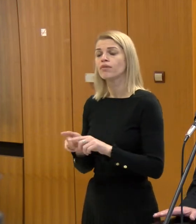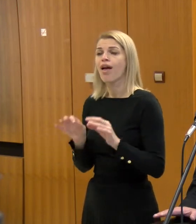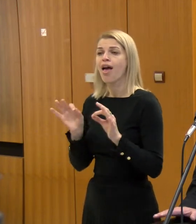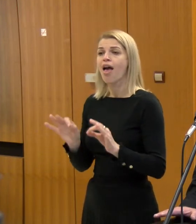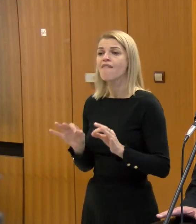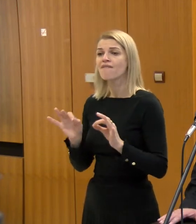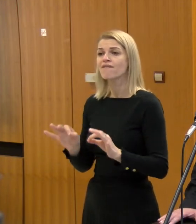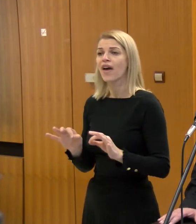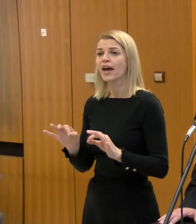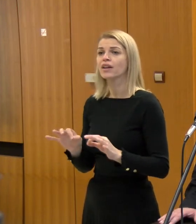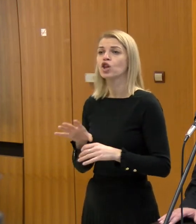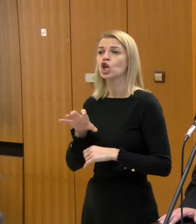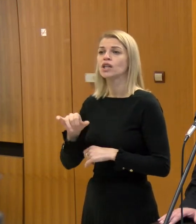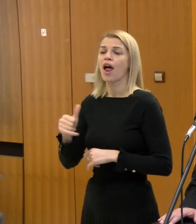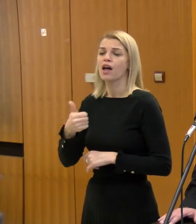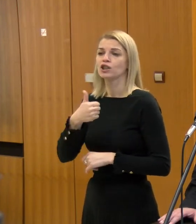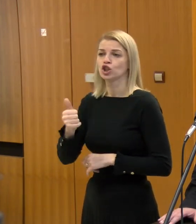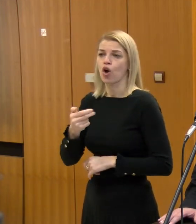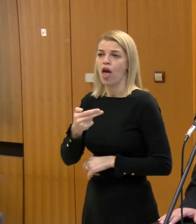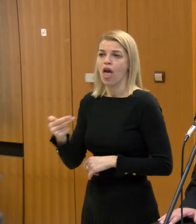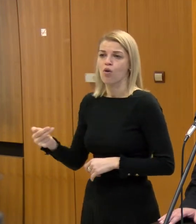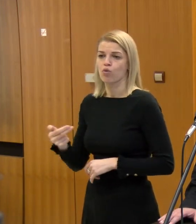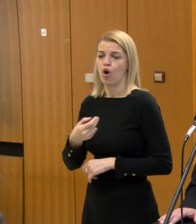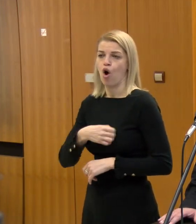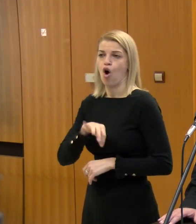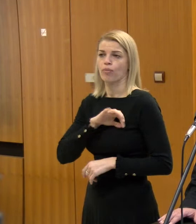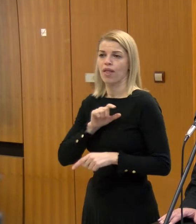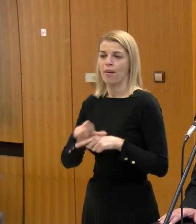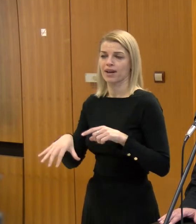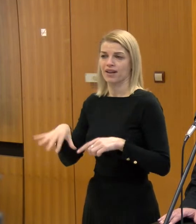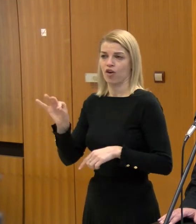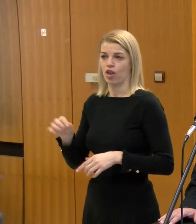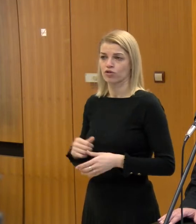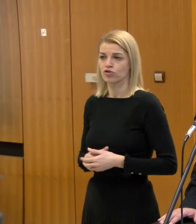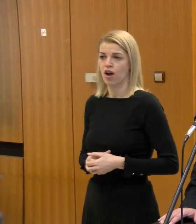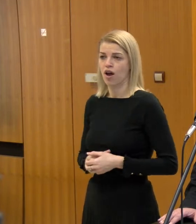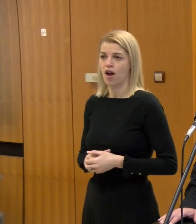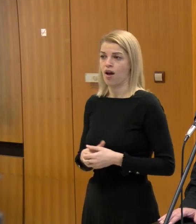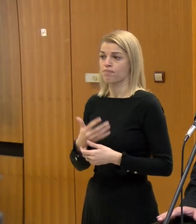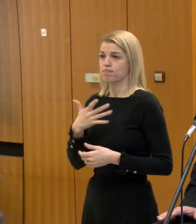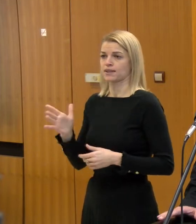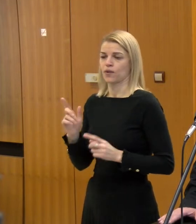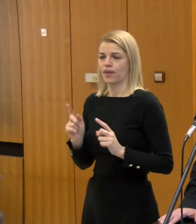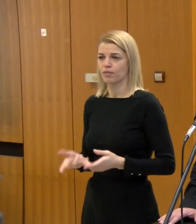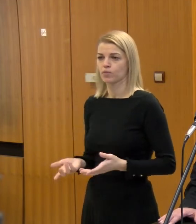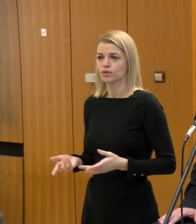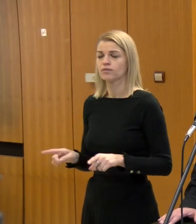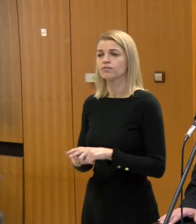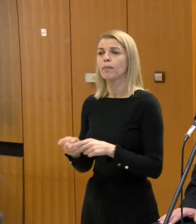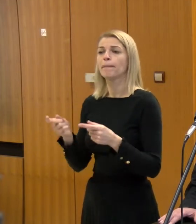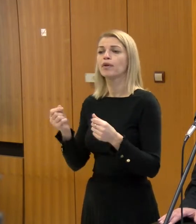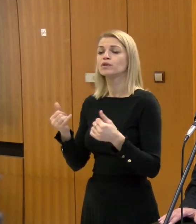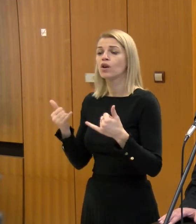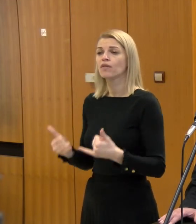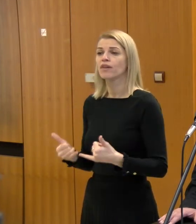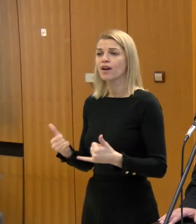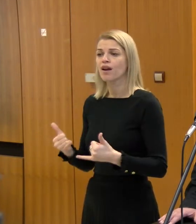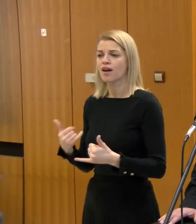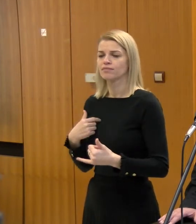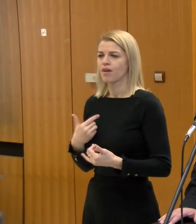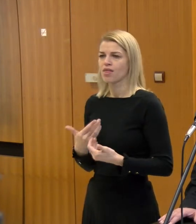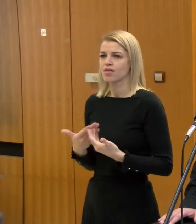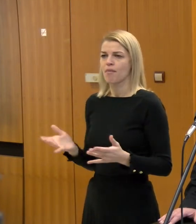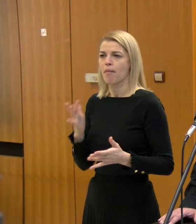dosiahli aj so 100-eurovou odmenou pre voliča, už len kvôli tomu, že tých prostriedkov v súčasnosti